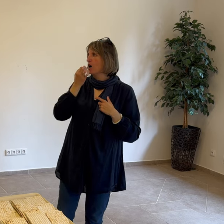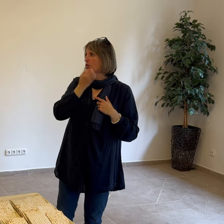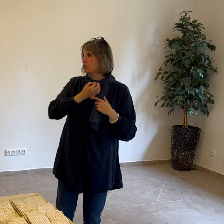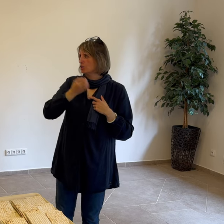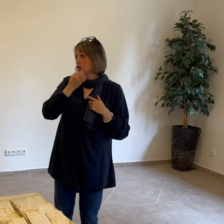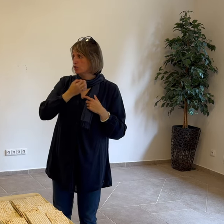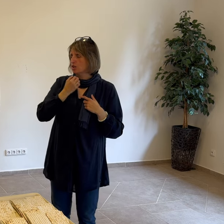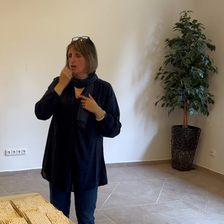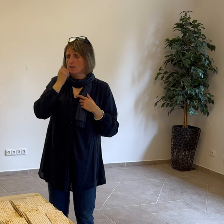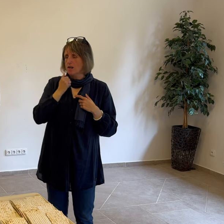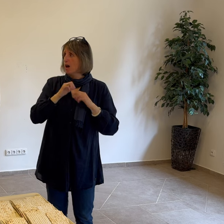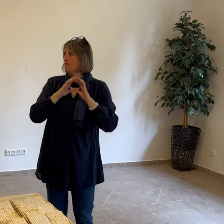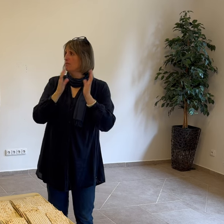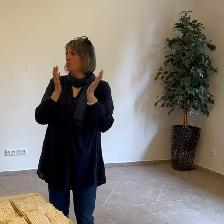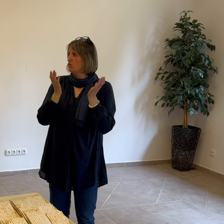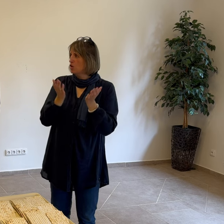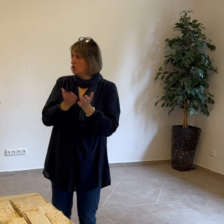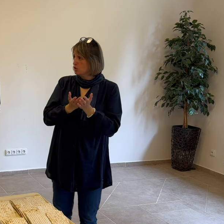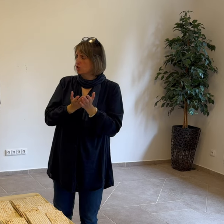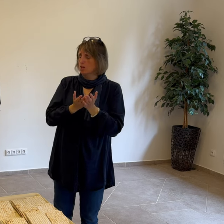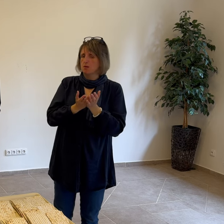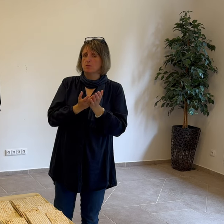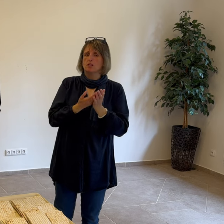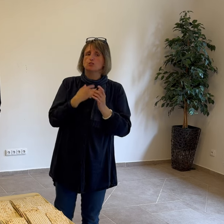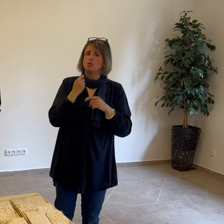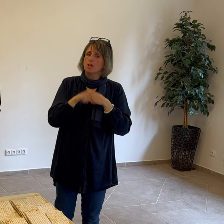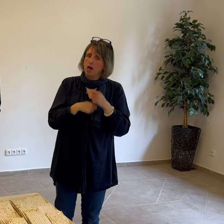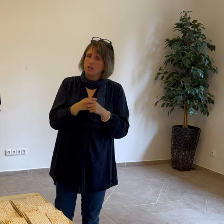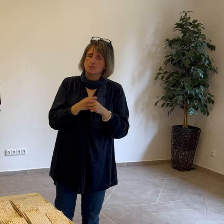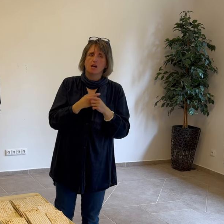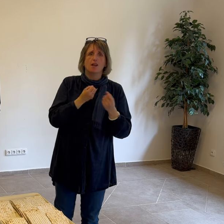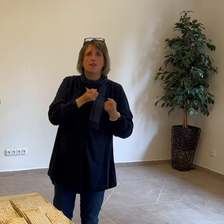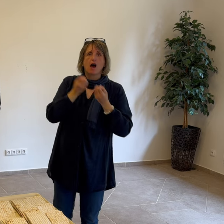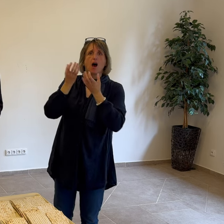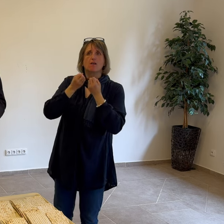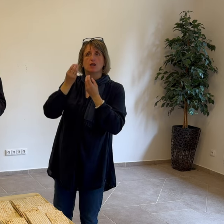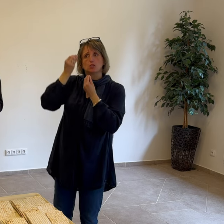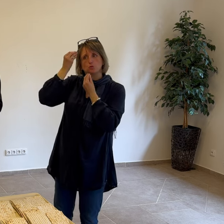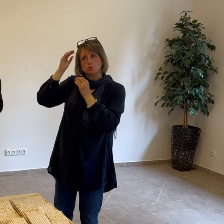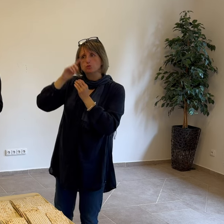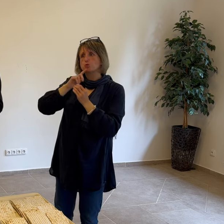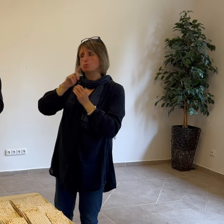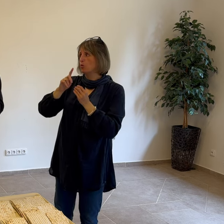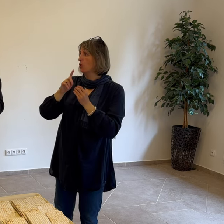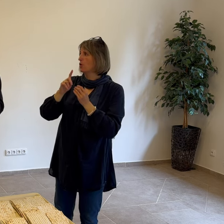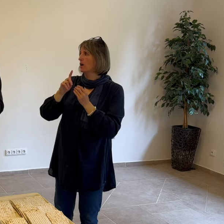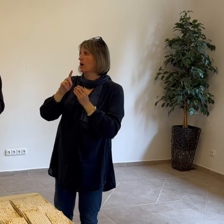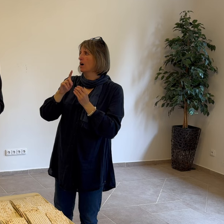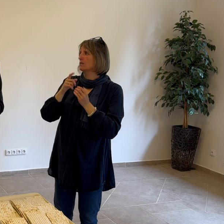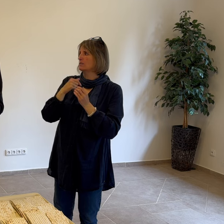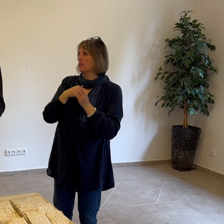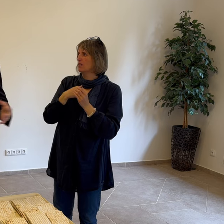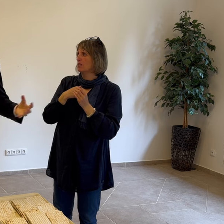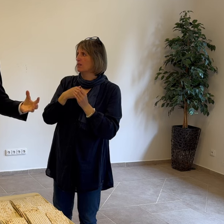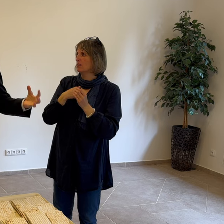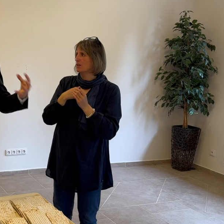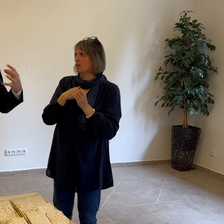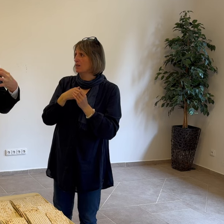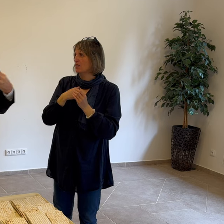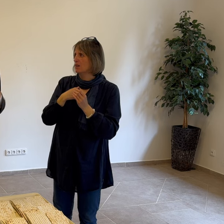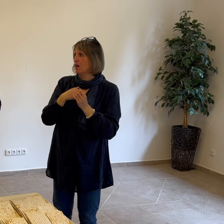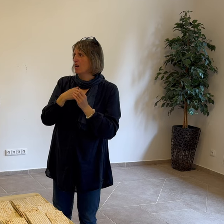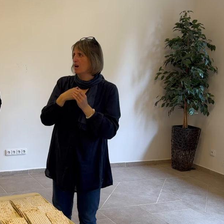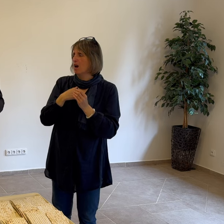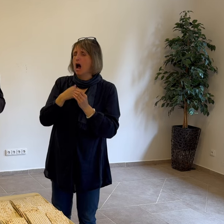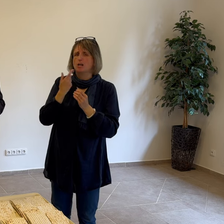všem co konají dávají úctu k Bohu a hov hří o tom že to co udělali to co se podařilo tak to neseberu na